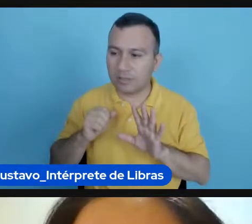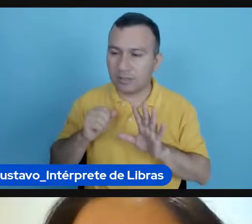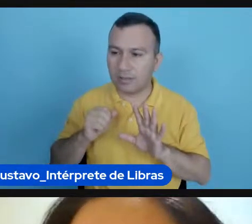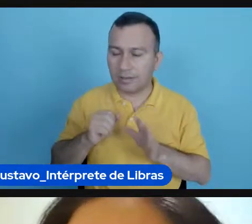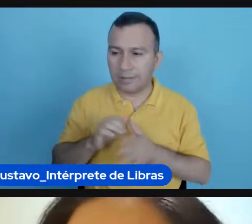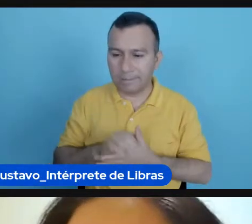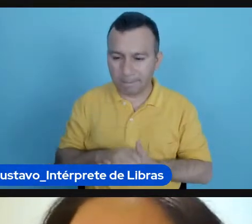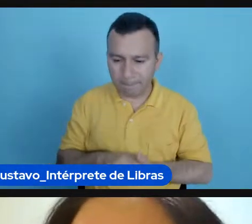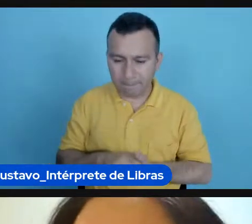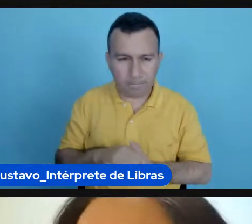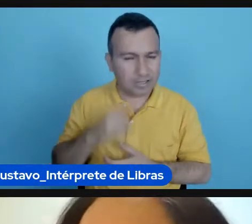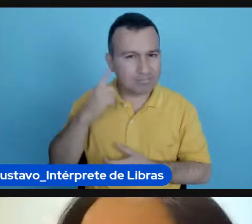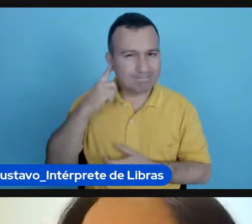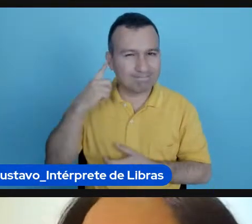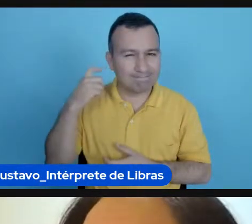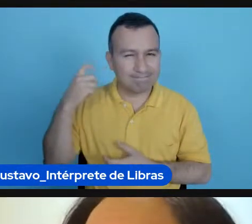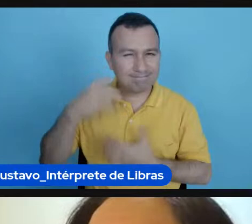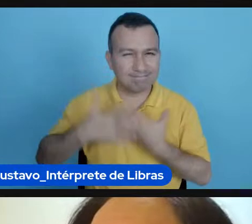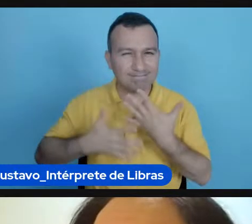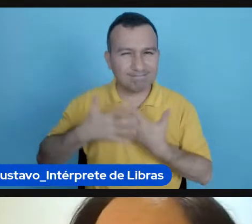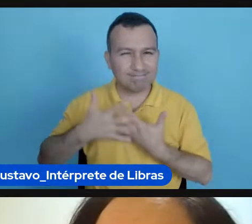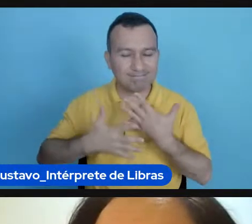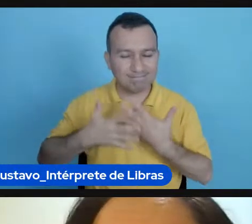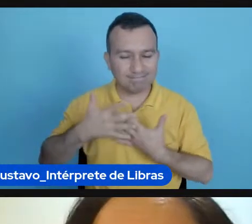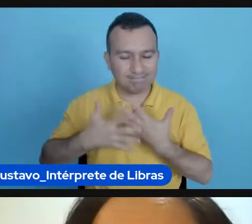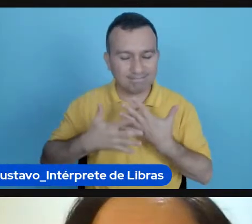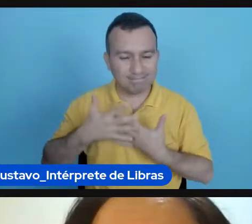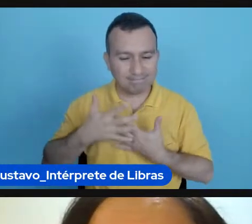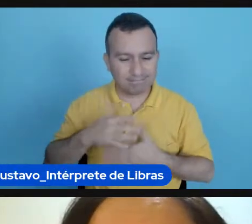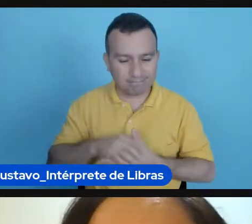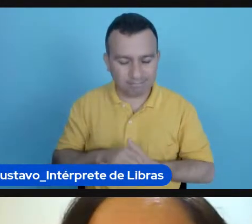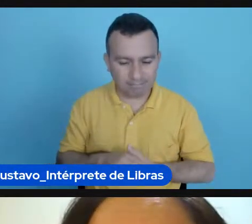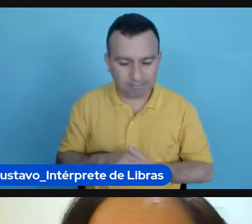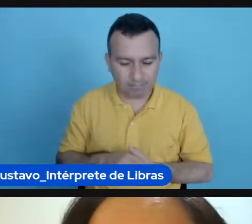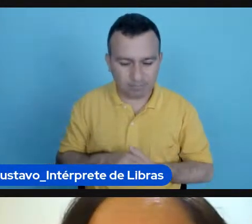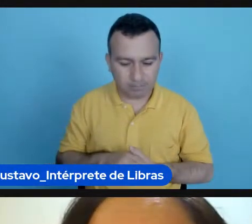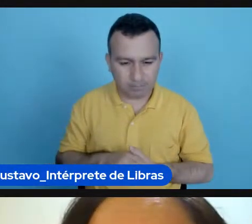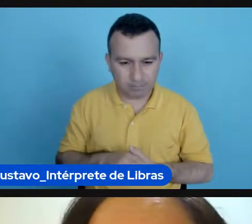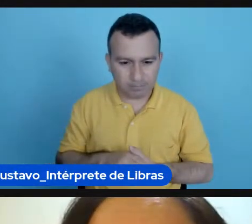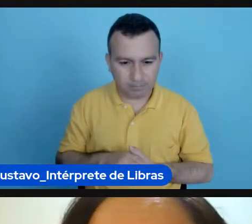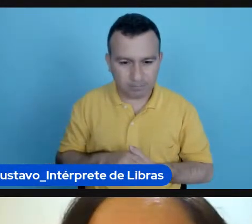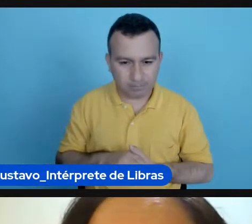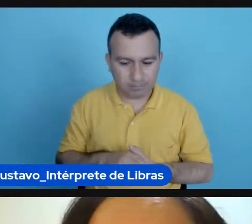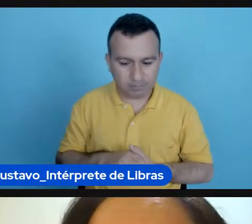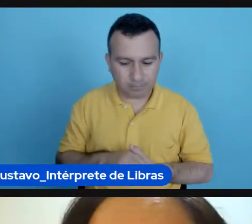a dificuldade de comunicação e a questão do